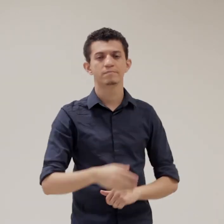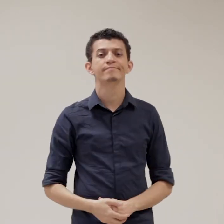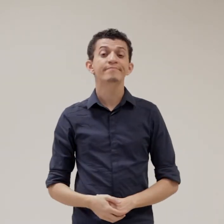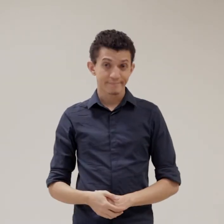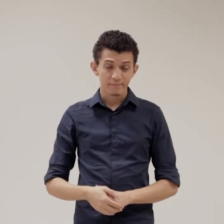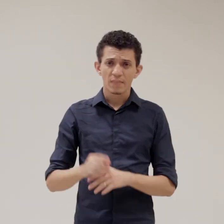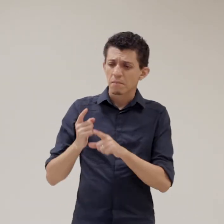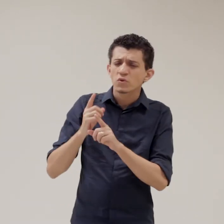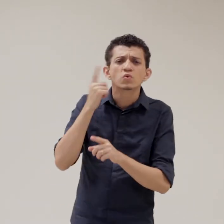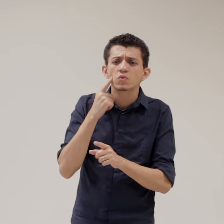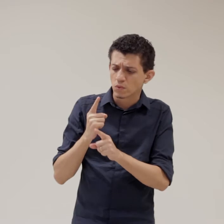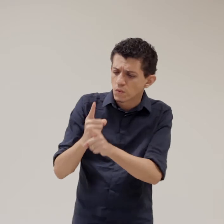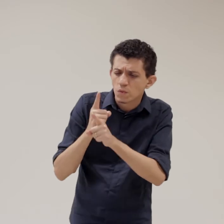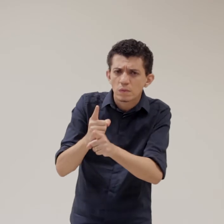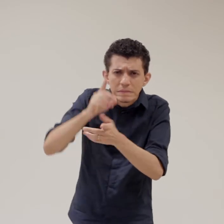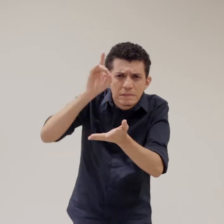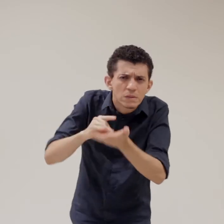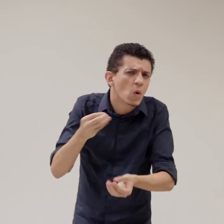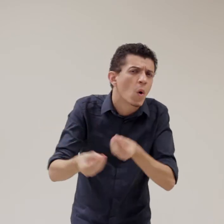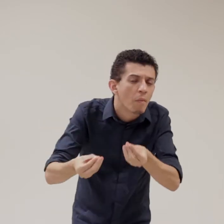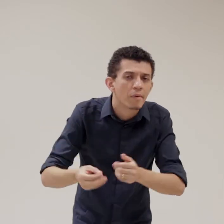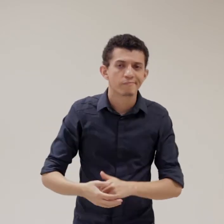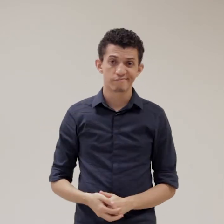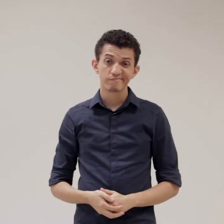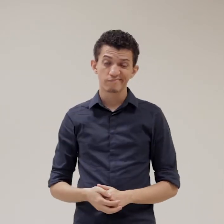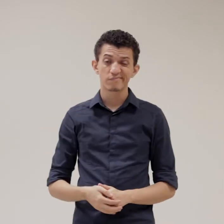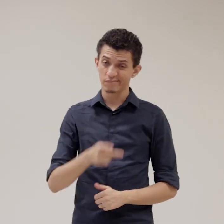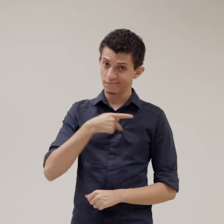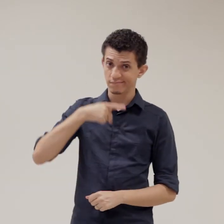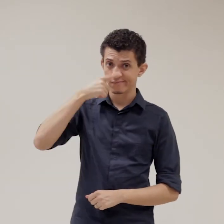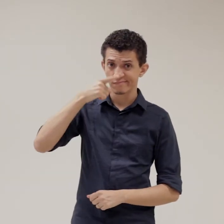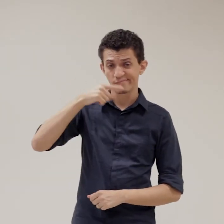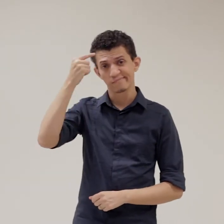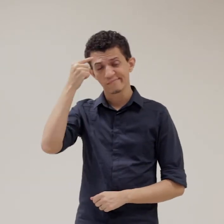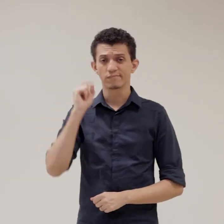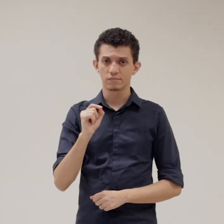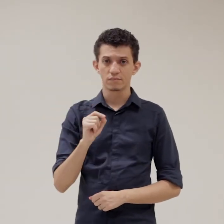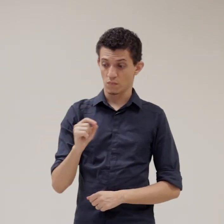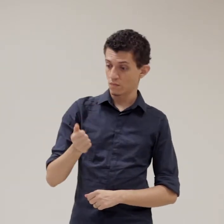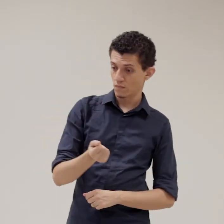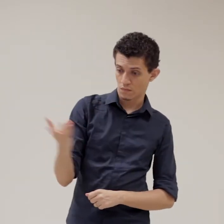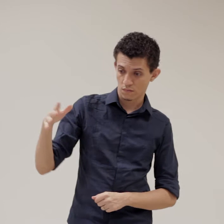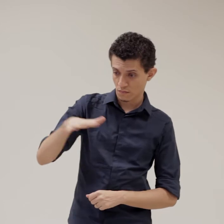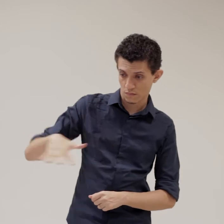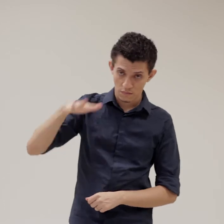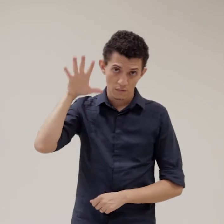Libras. Segundo ele, o evangelismo para os surdos, vencida a barreira da comunicação, é muito simples, e os surdos são